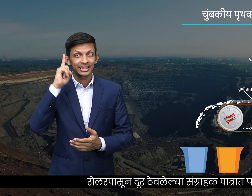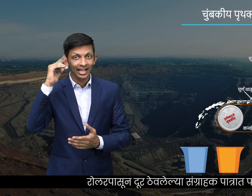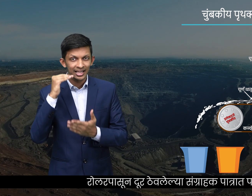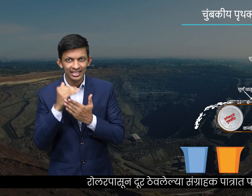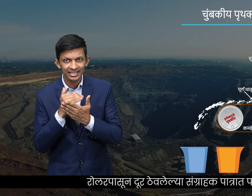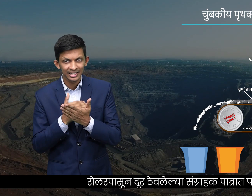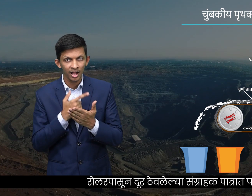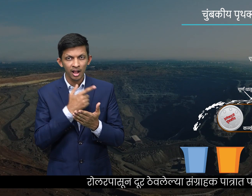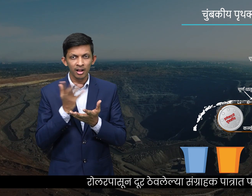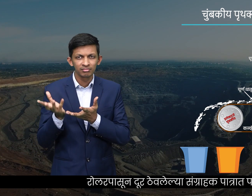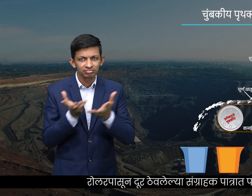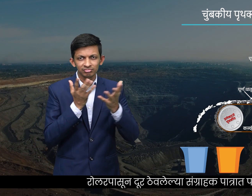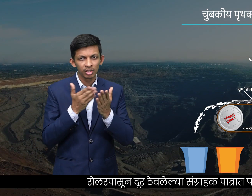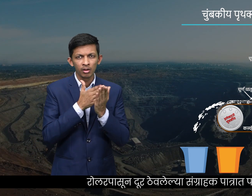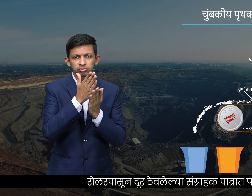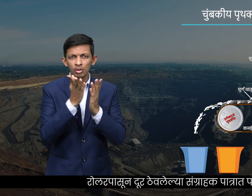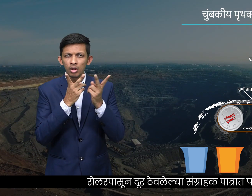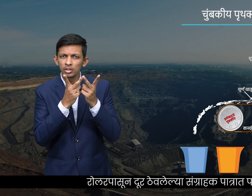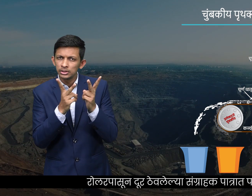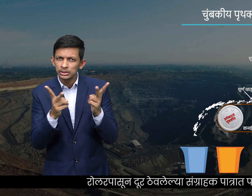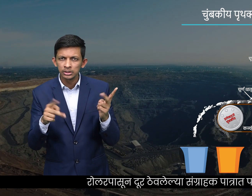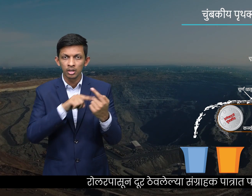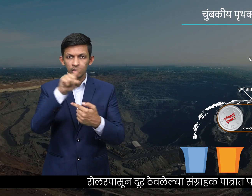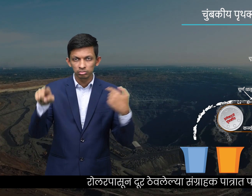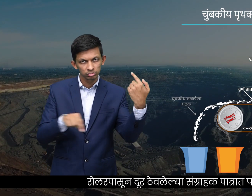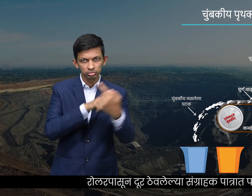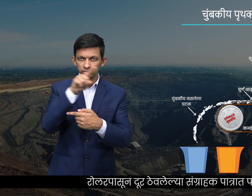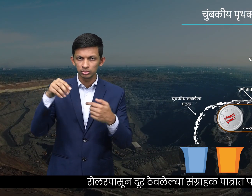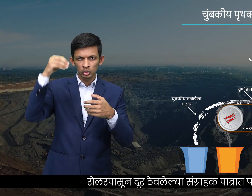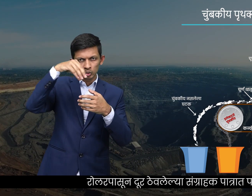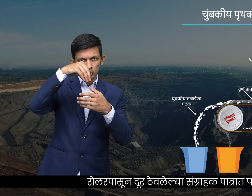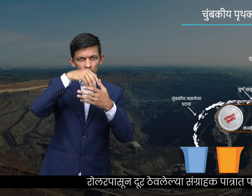रोलरपासून दूर ठेवलेल्या संग्राहक पात्रात पडतात.